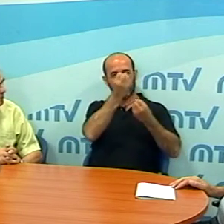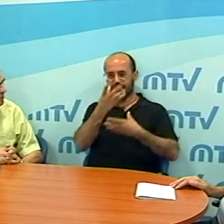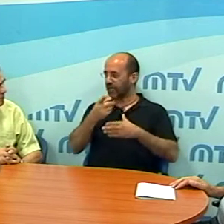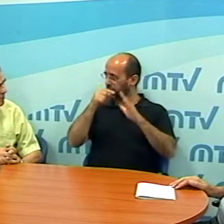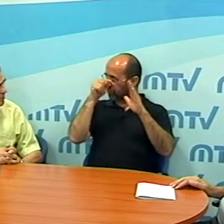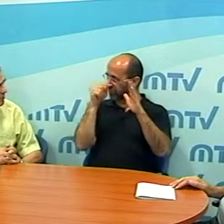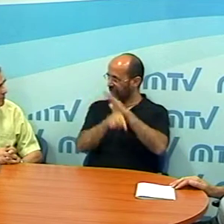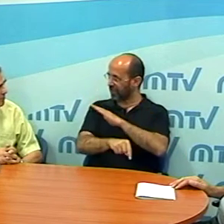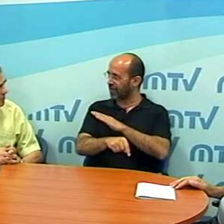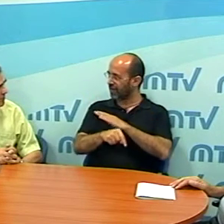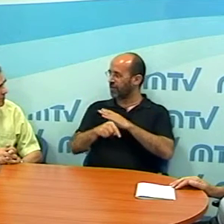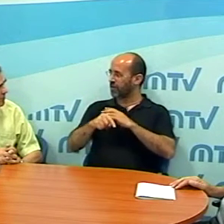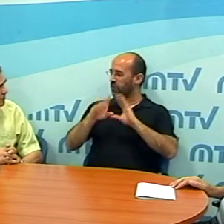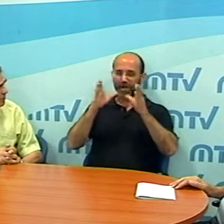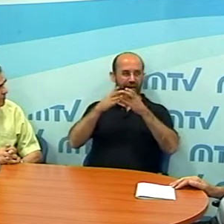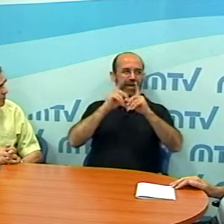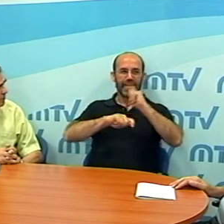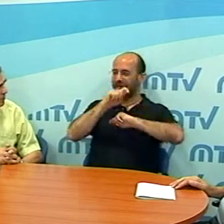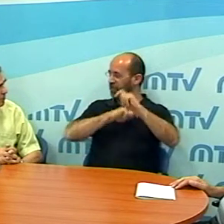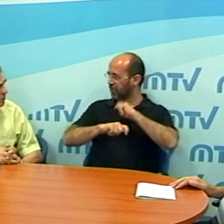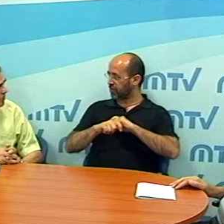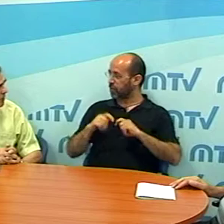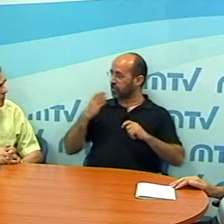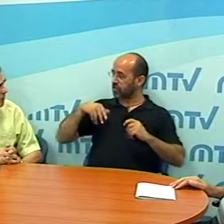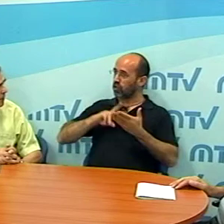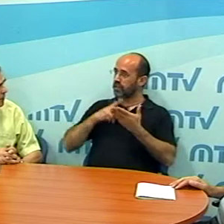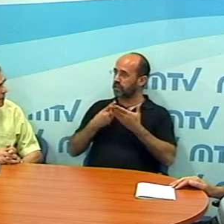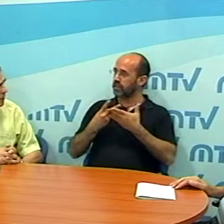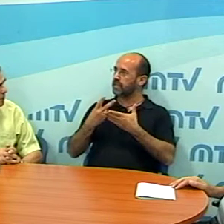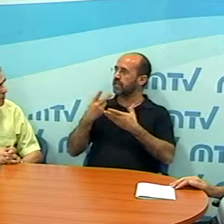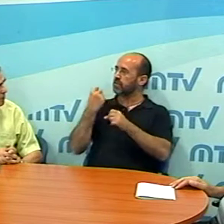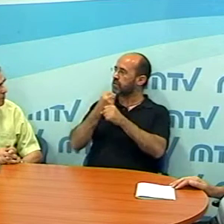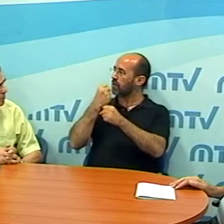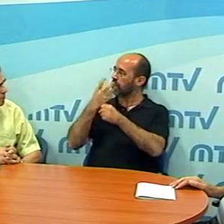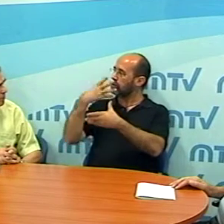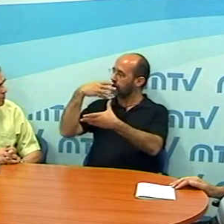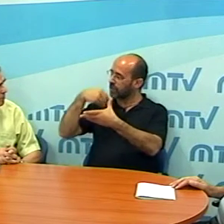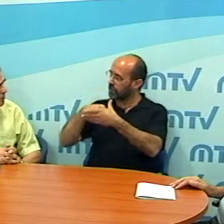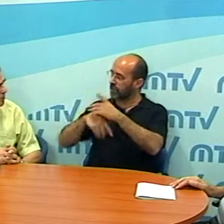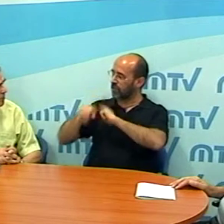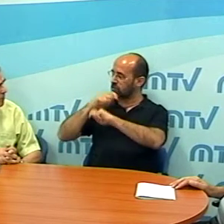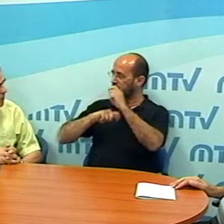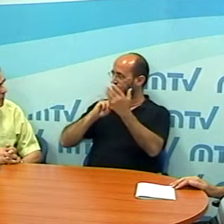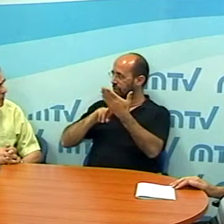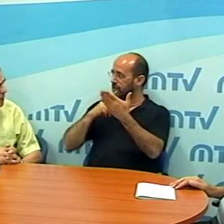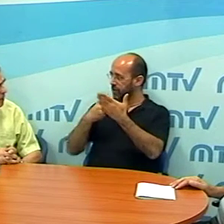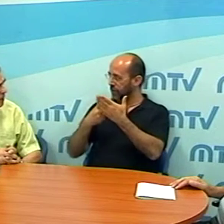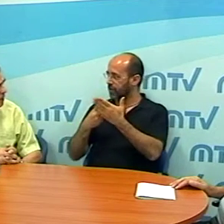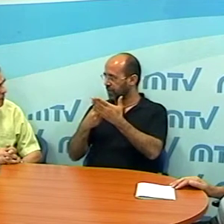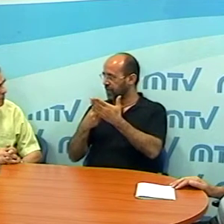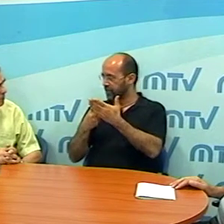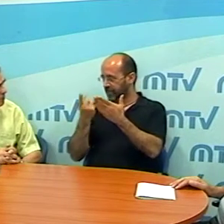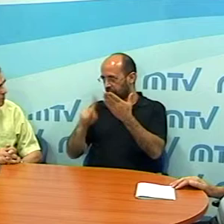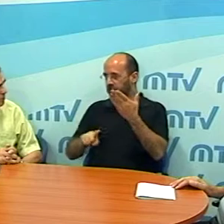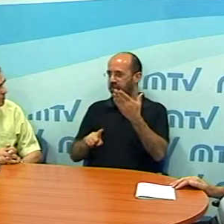te podría contar con más profundidad cuál es la asociación. Nosotros, los intérpretes, estamos trabajando dentro de las asociaciones de